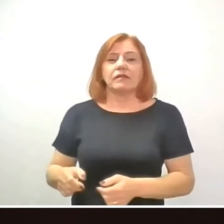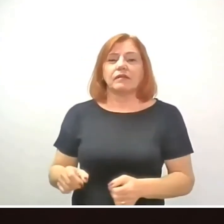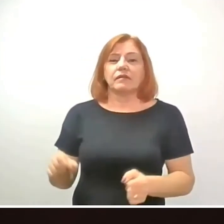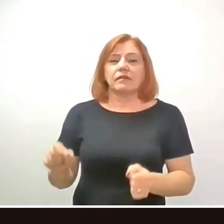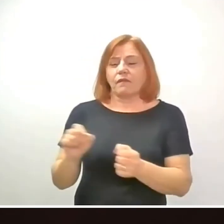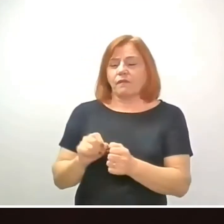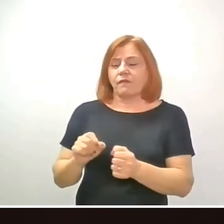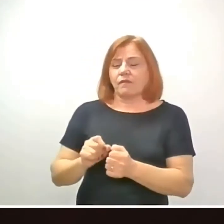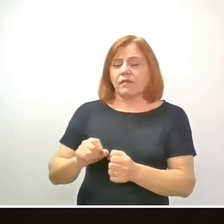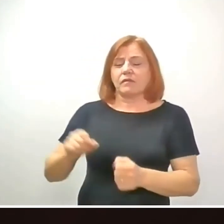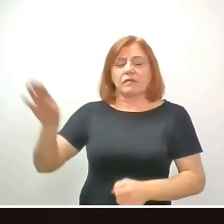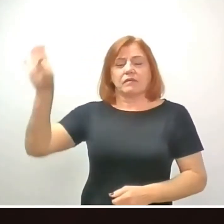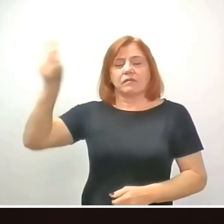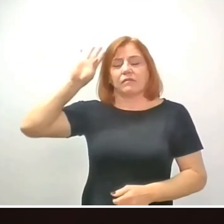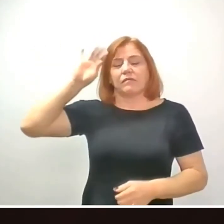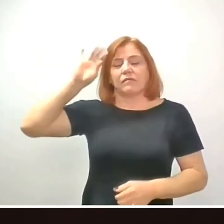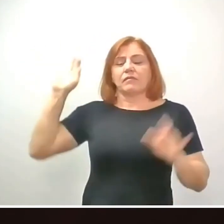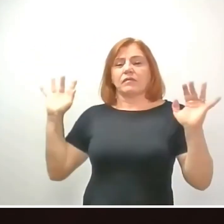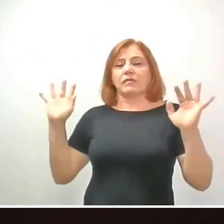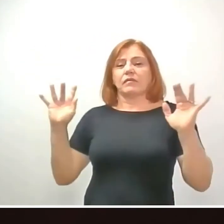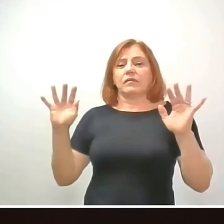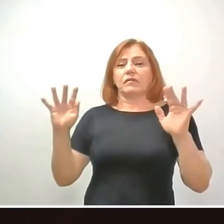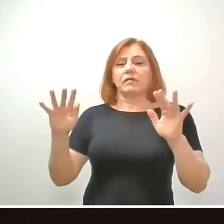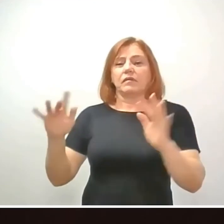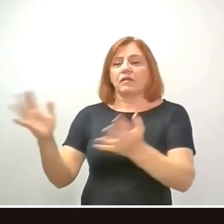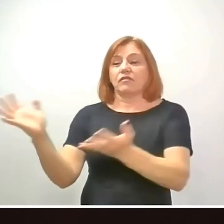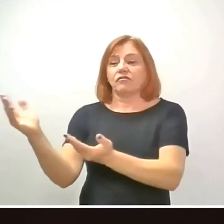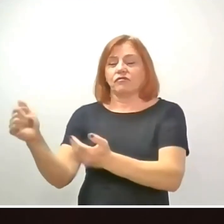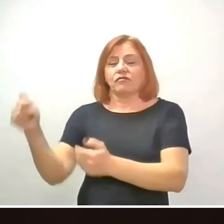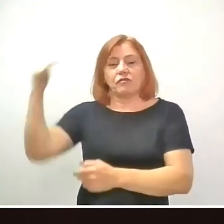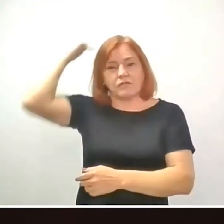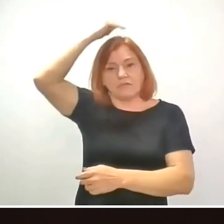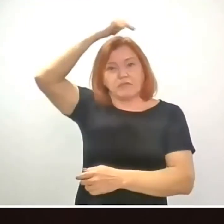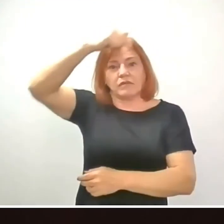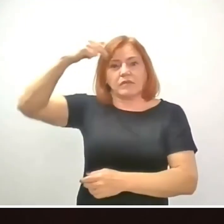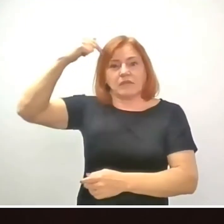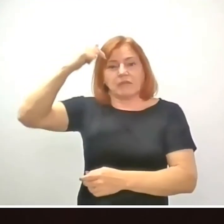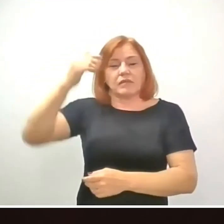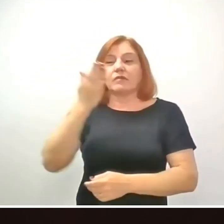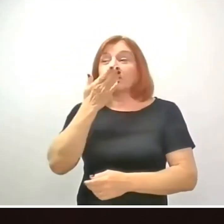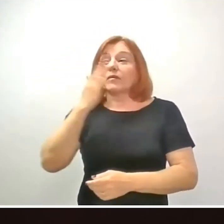santos, cumprindo a promessa de Salmo 110, versículo 3.